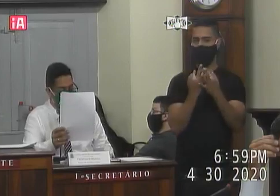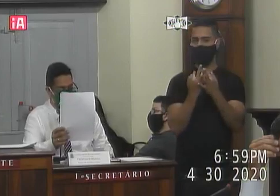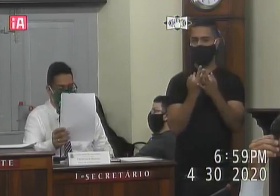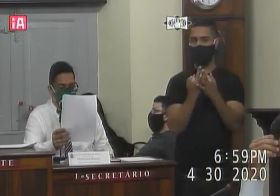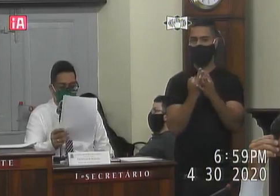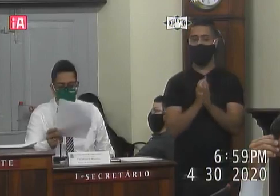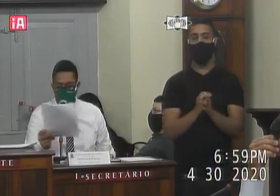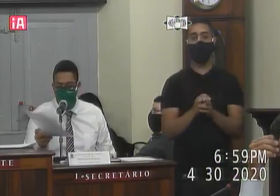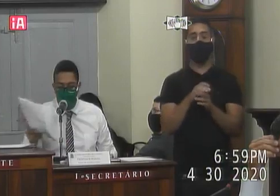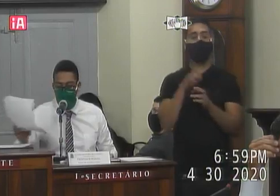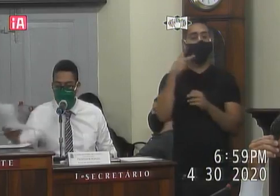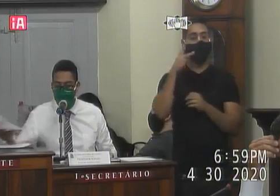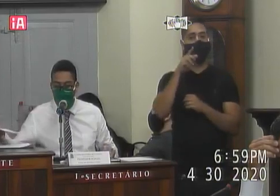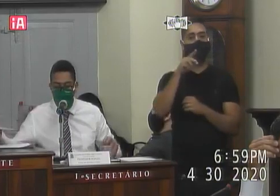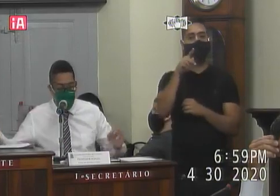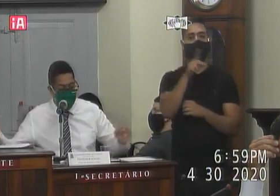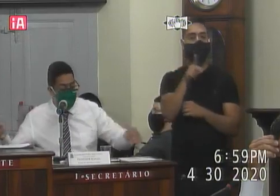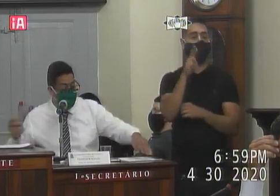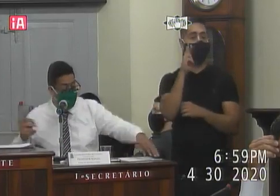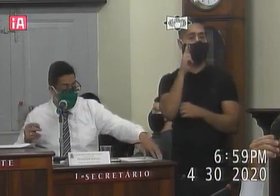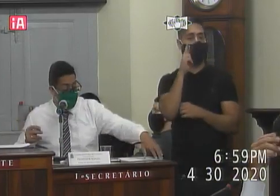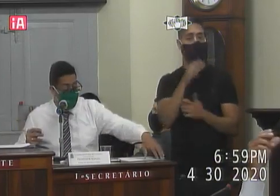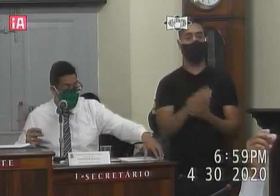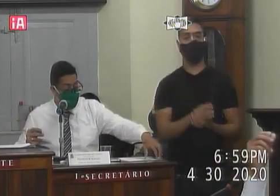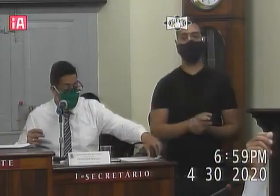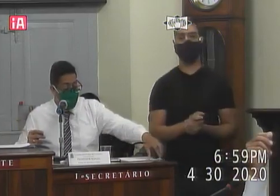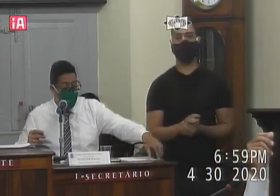Sessões, 30 de abril, vereador professor Rafael.